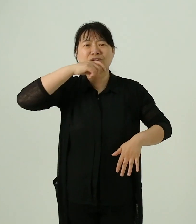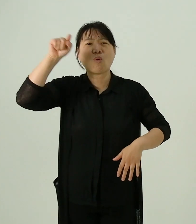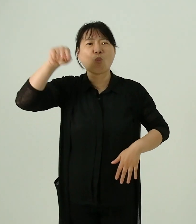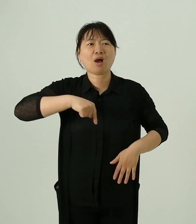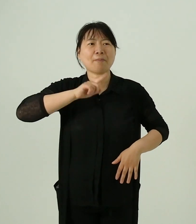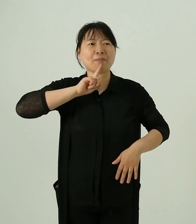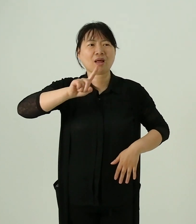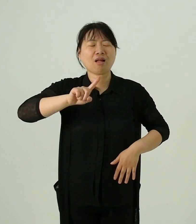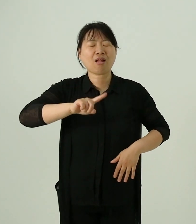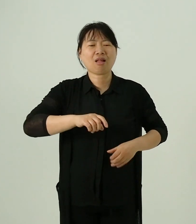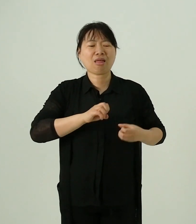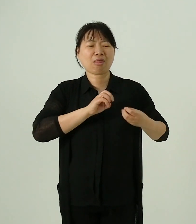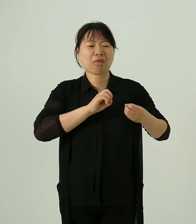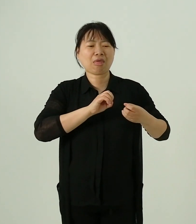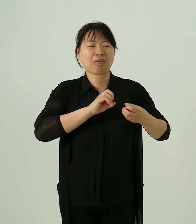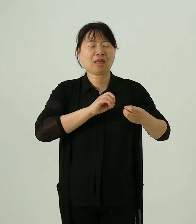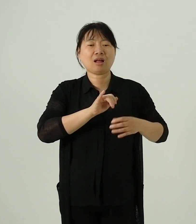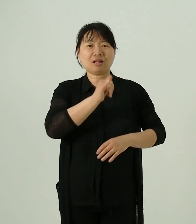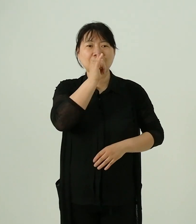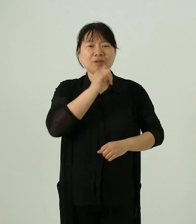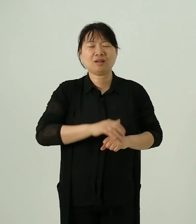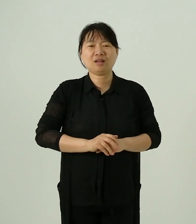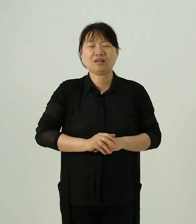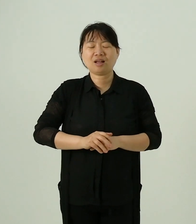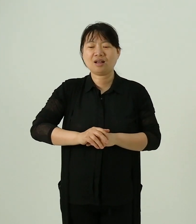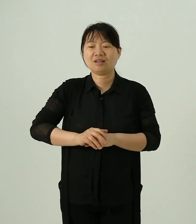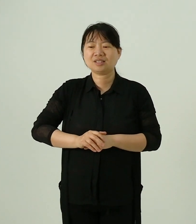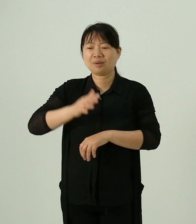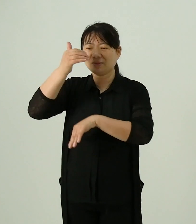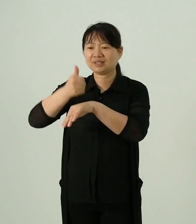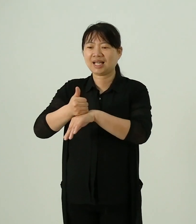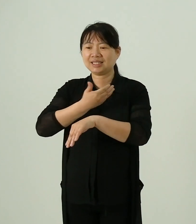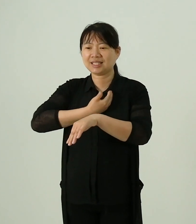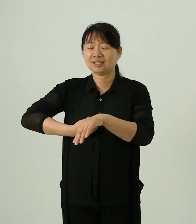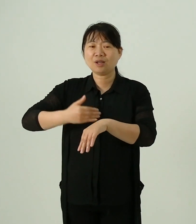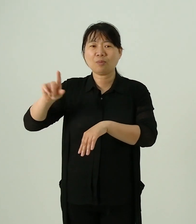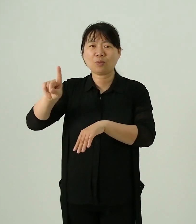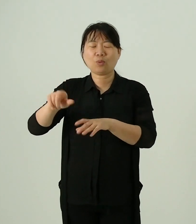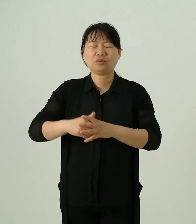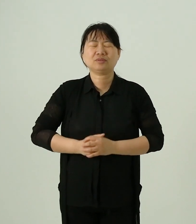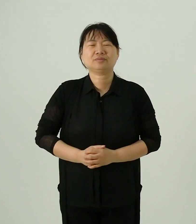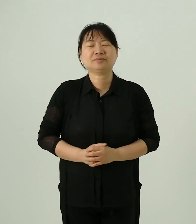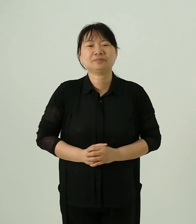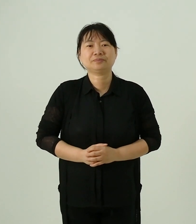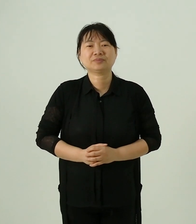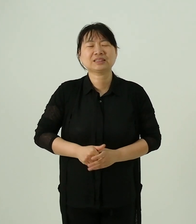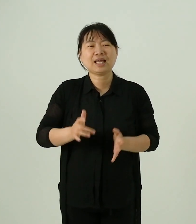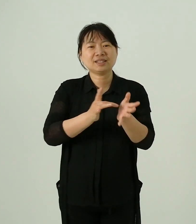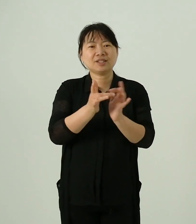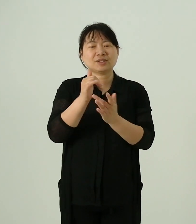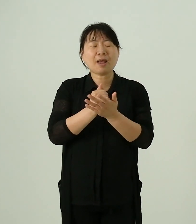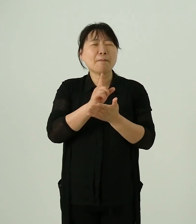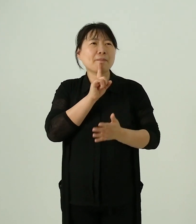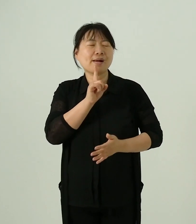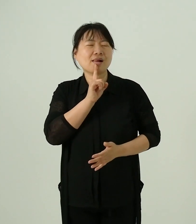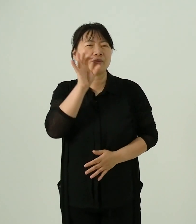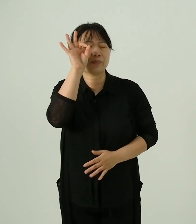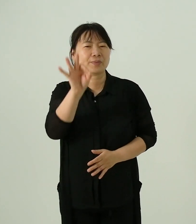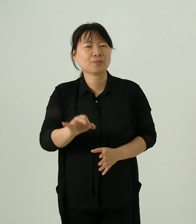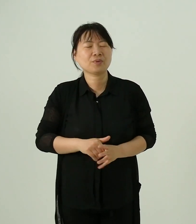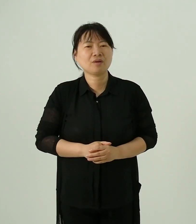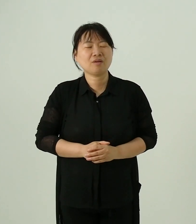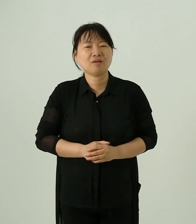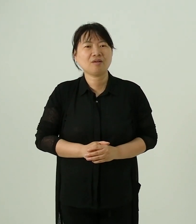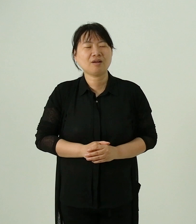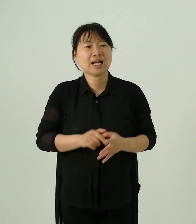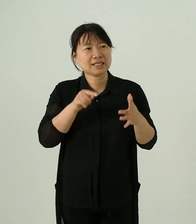하거늘. 그러니까 끝까지 제자들은 지금 예수님의 말귀를